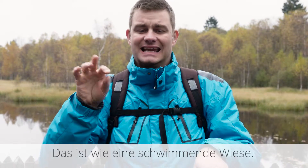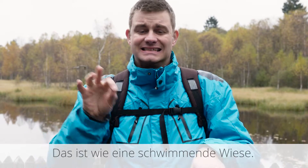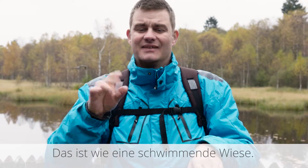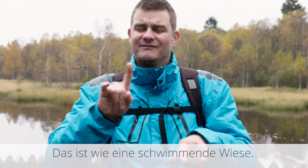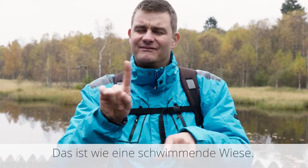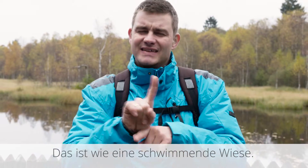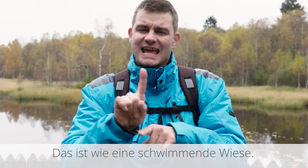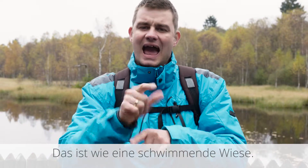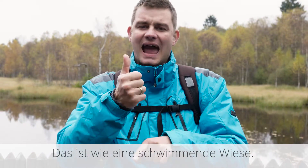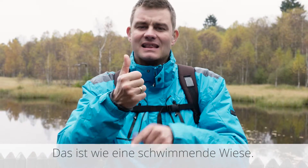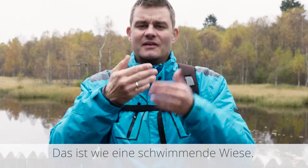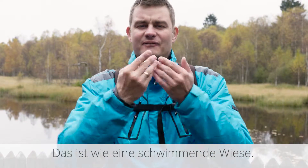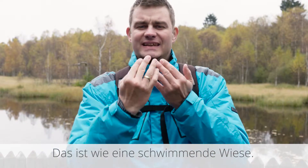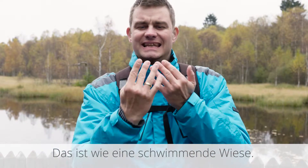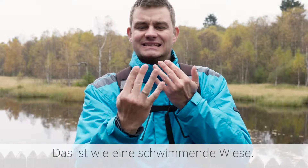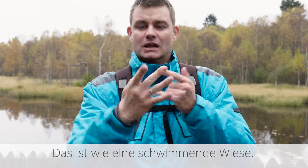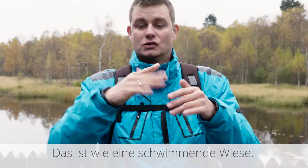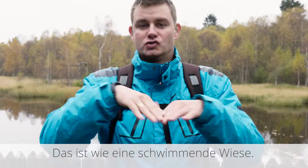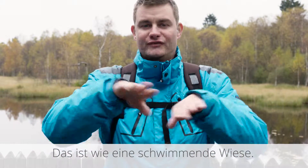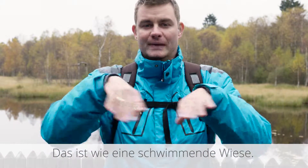Das ist wie eine schwimmende Wiese.